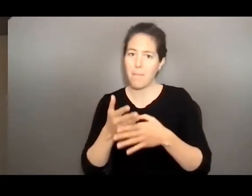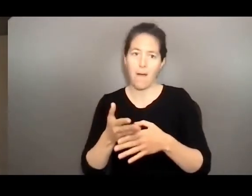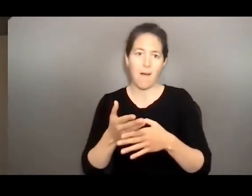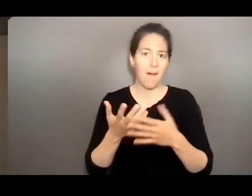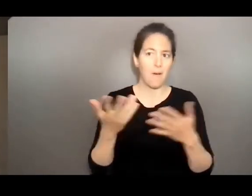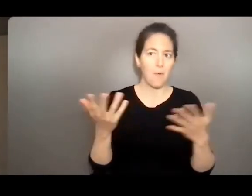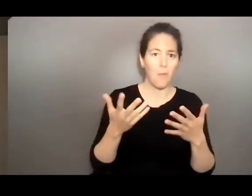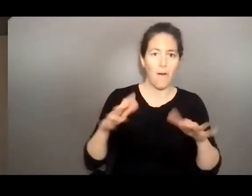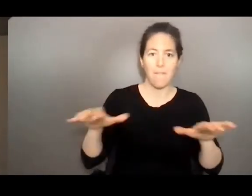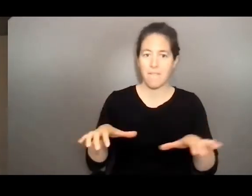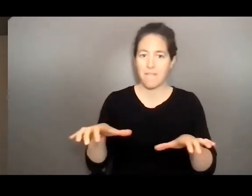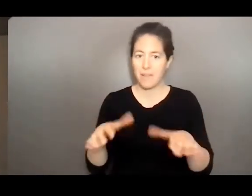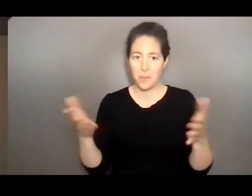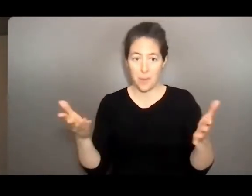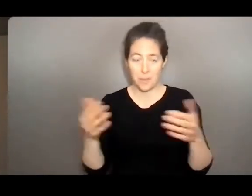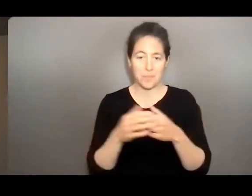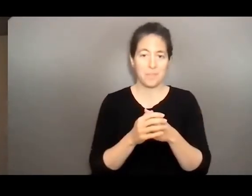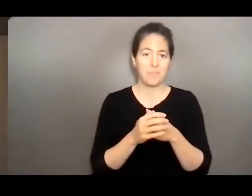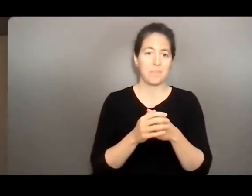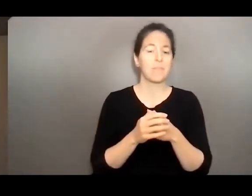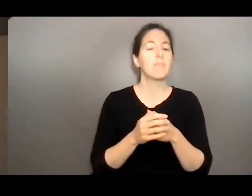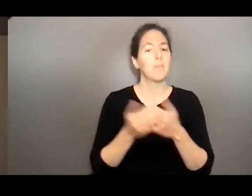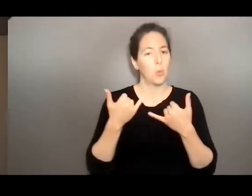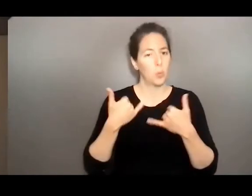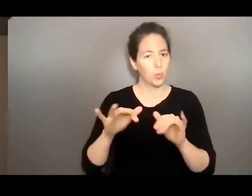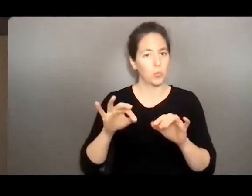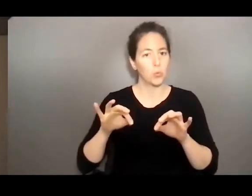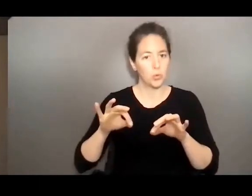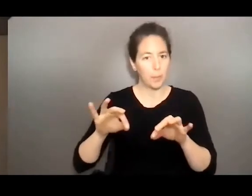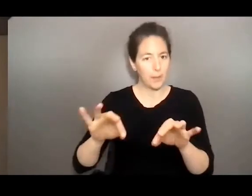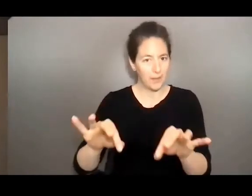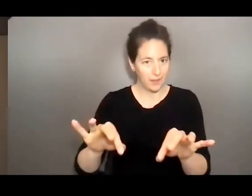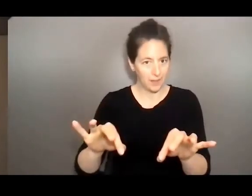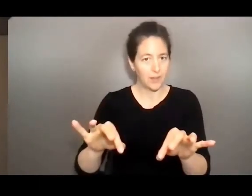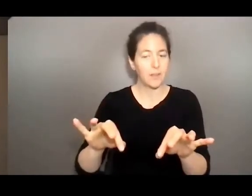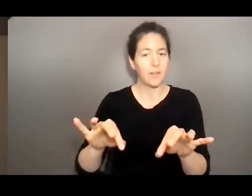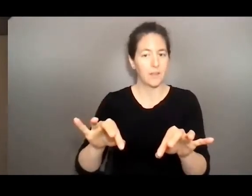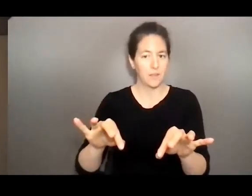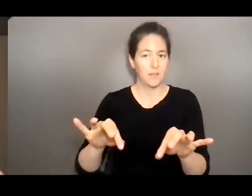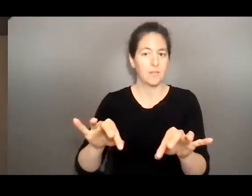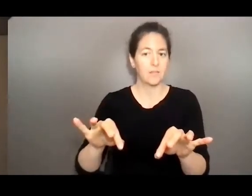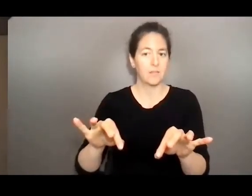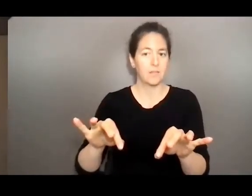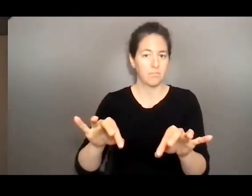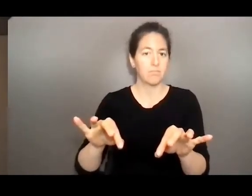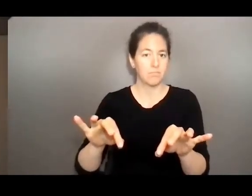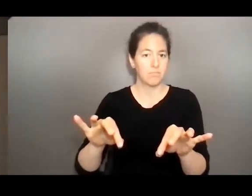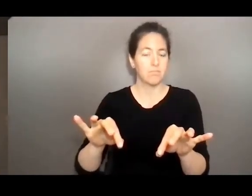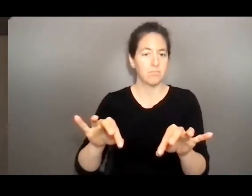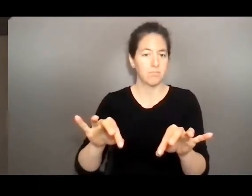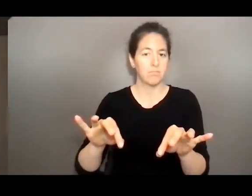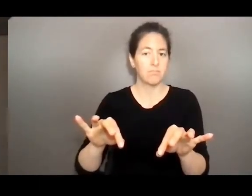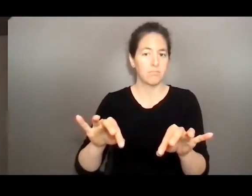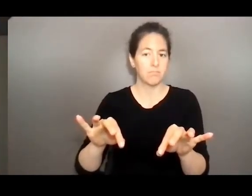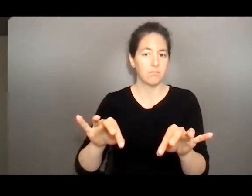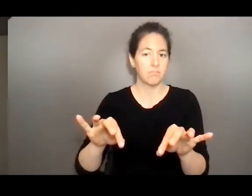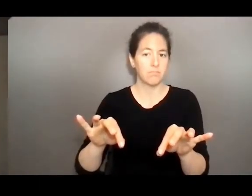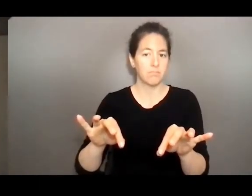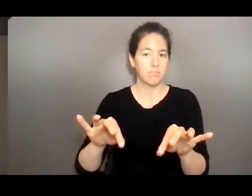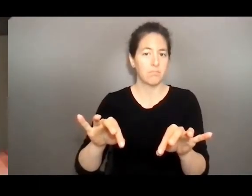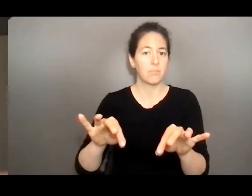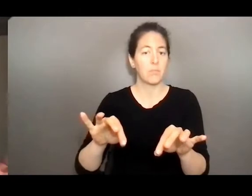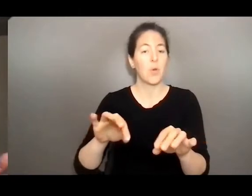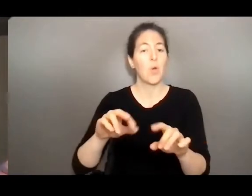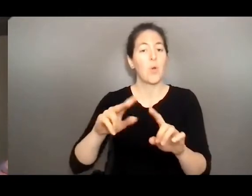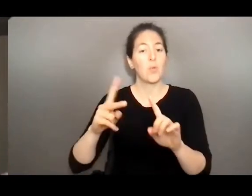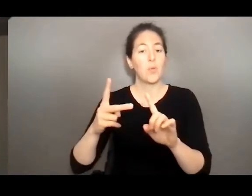alors on va continuer à semer maintenant la une deuxième serre de carotte donc